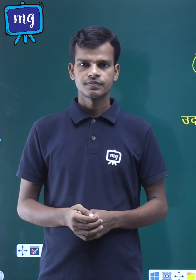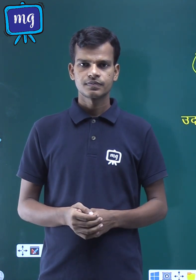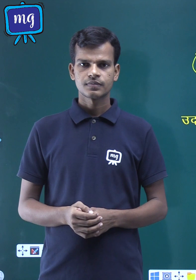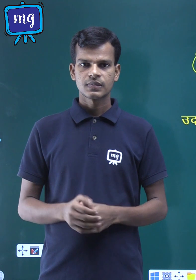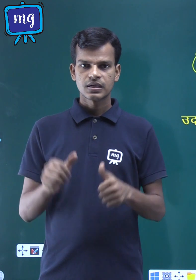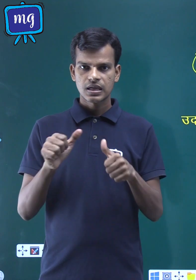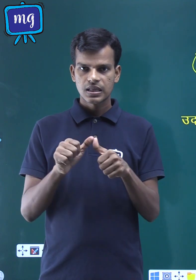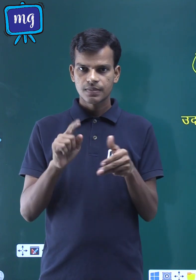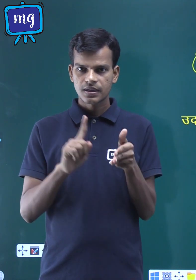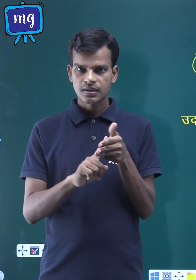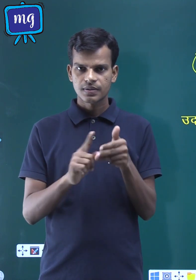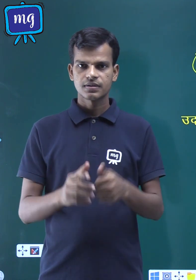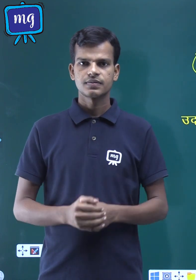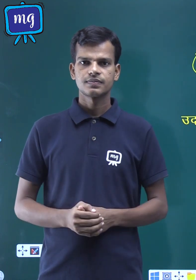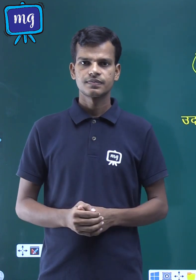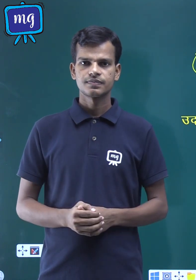बीजीय व्यंजक।